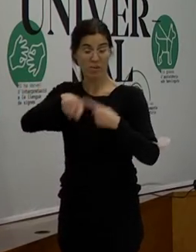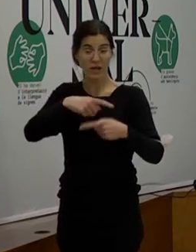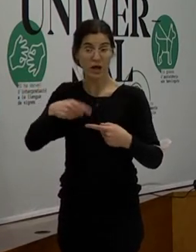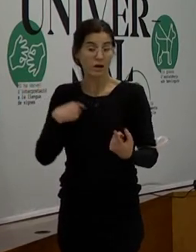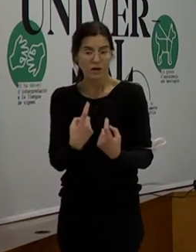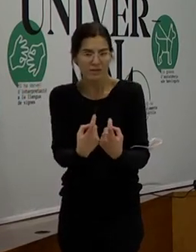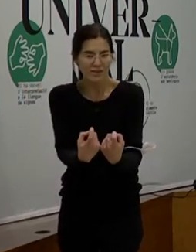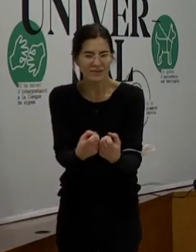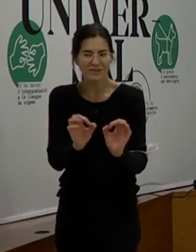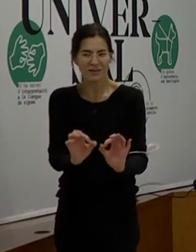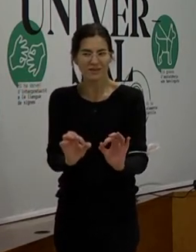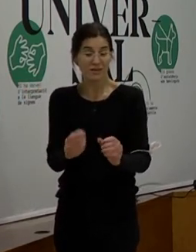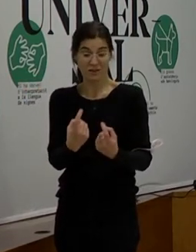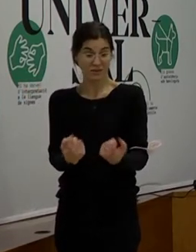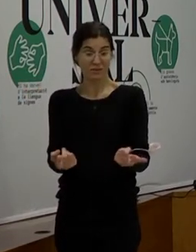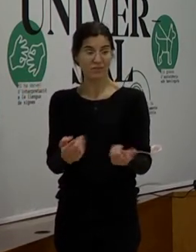aquesta necessitat